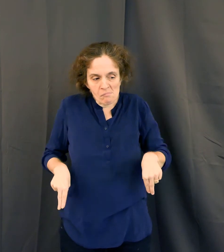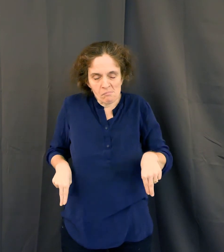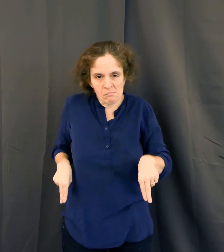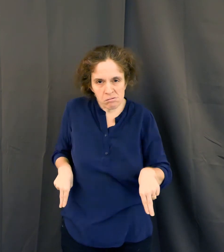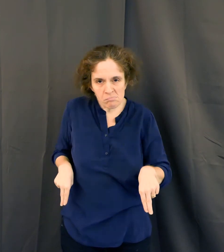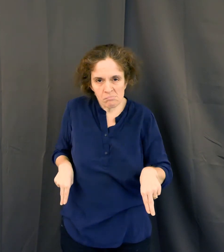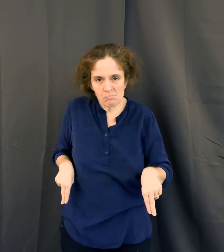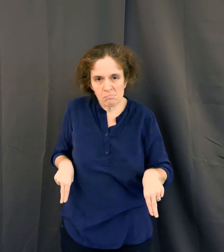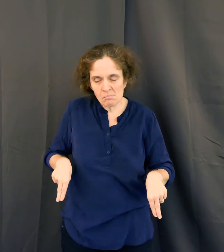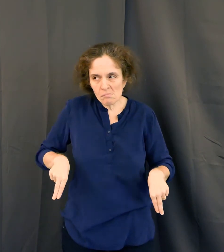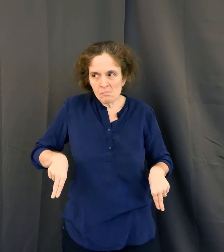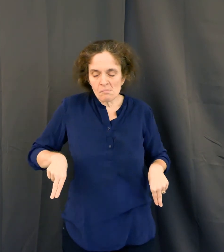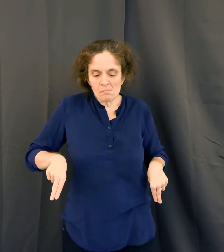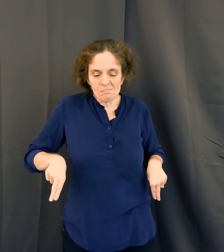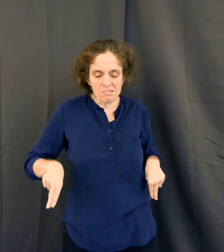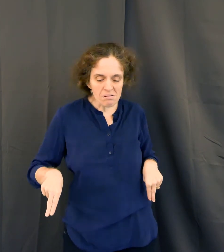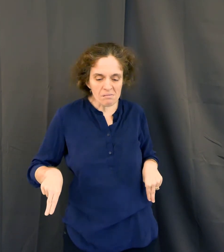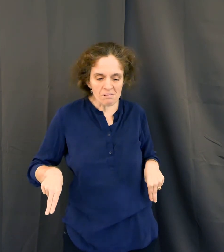bien gras, qui marche.